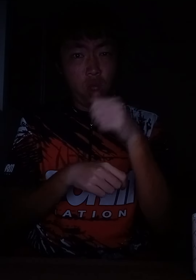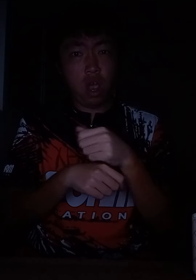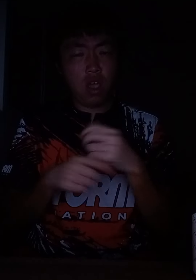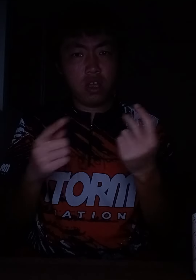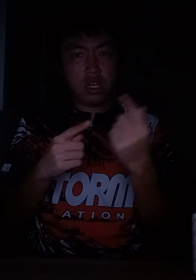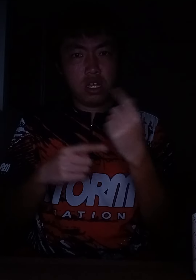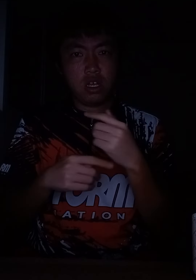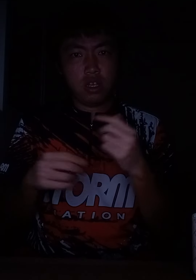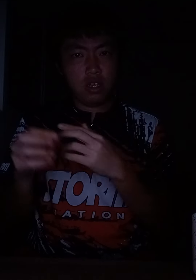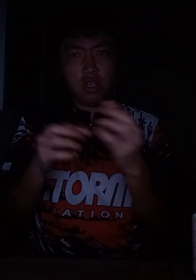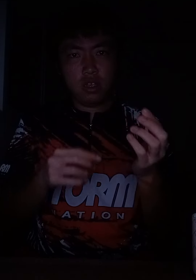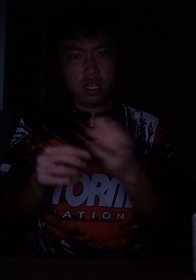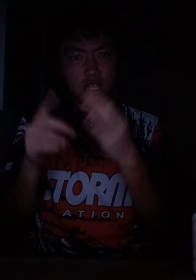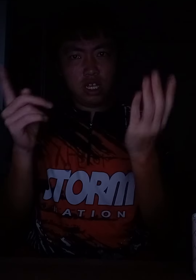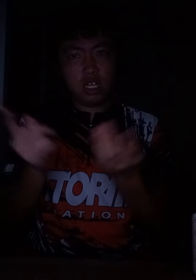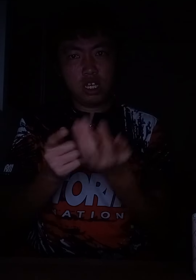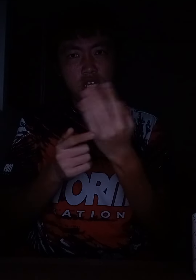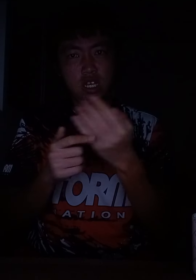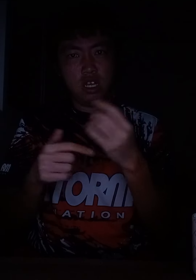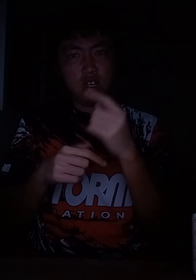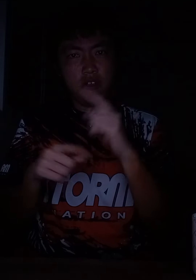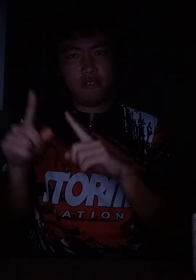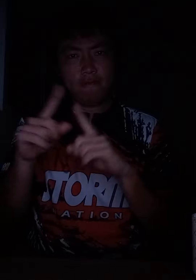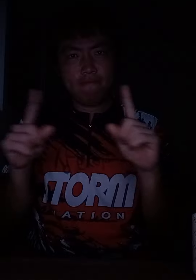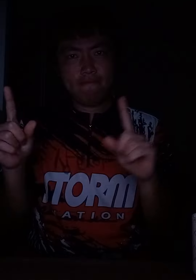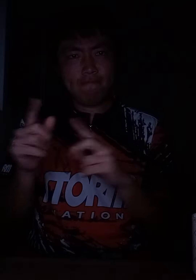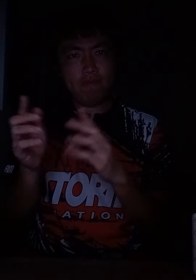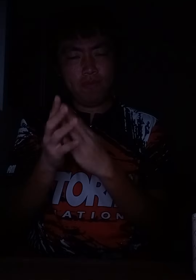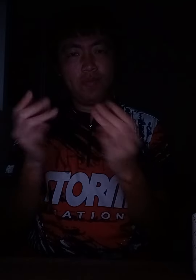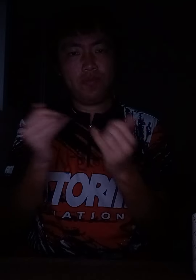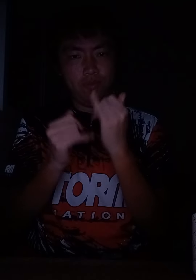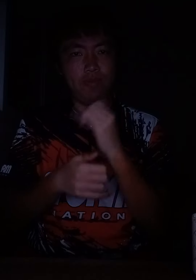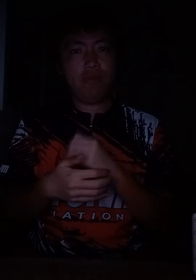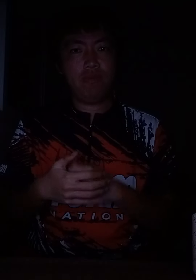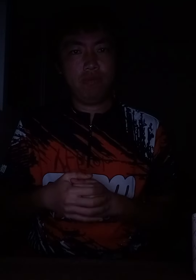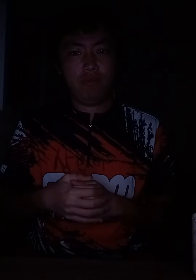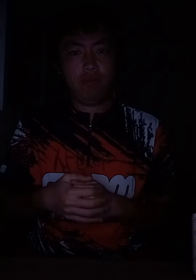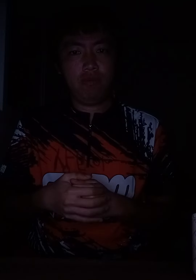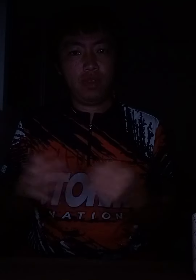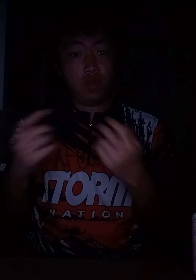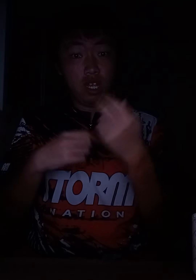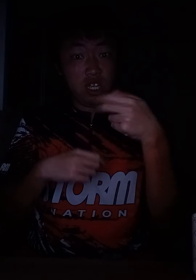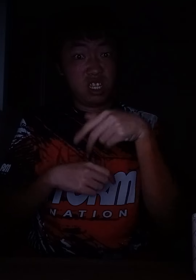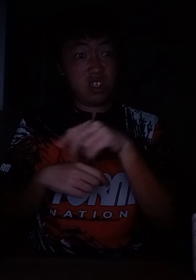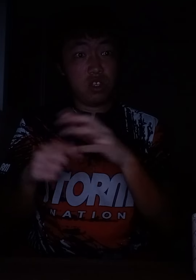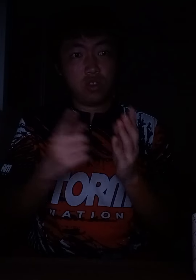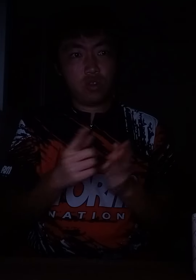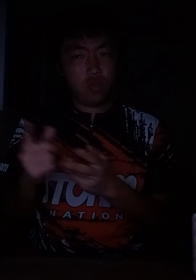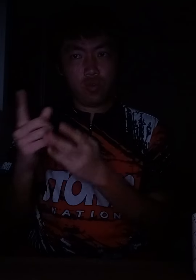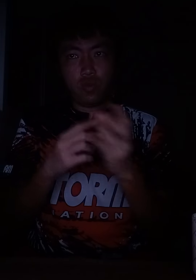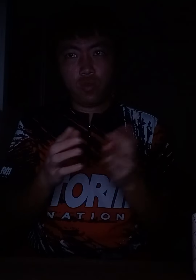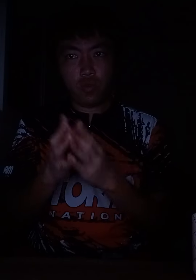뒤에는 자외선 램프를 이용한 2차 살균이 이루어집니다. 왕산, 을왕리 등 인천에 있는